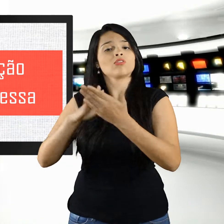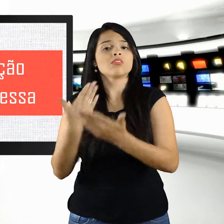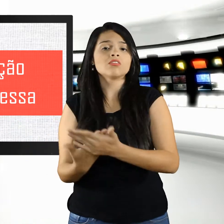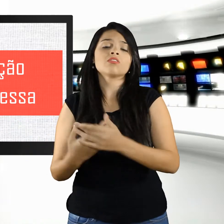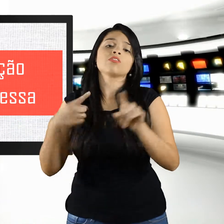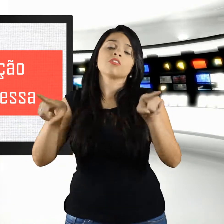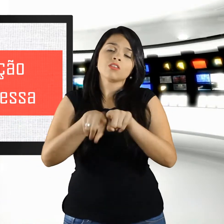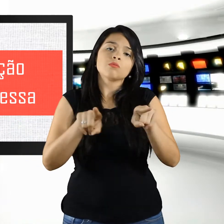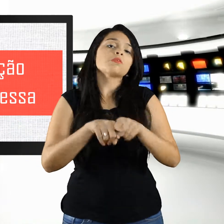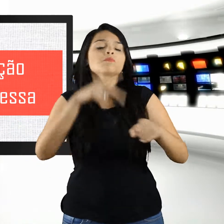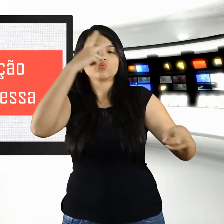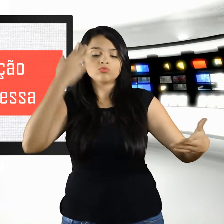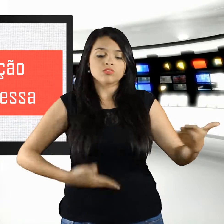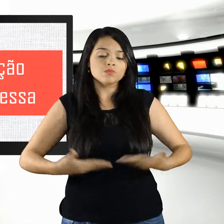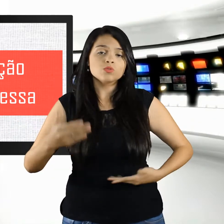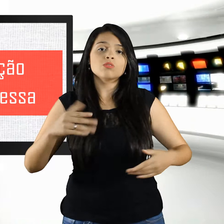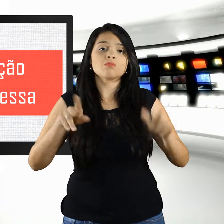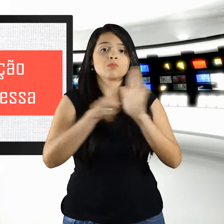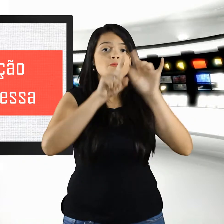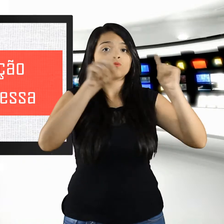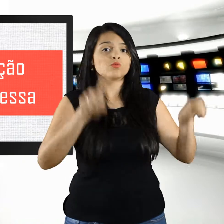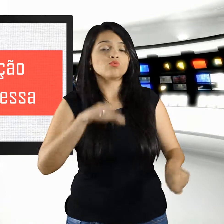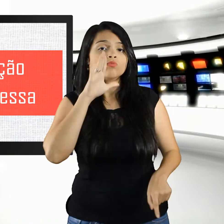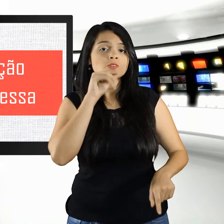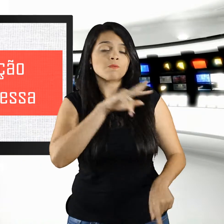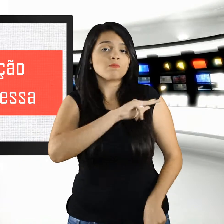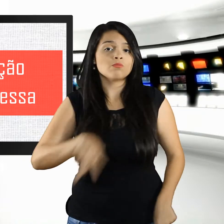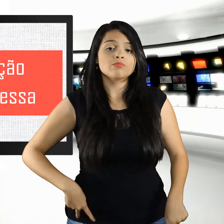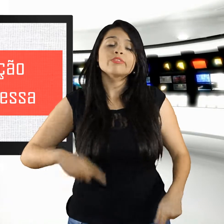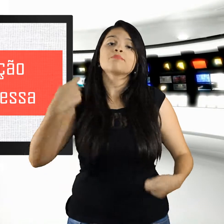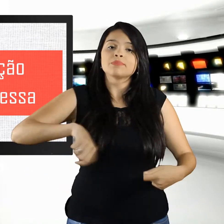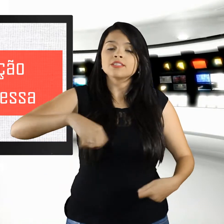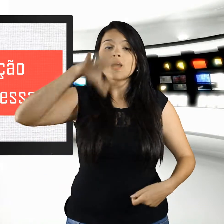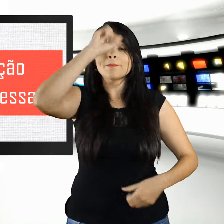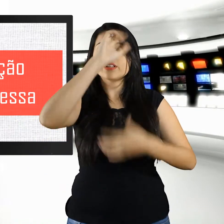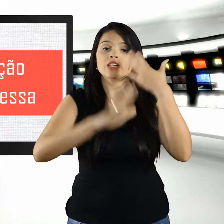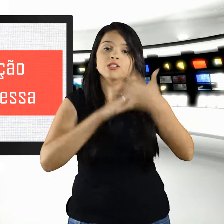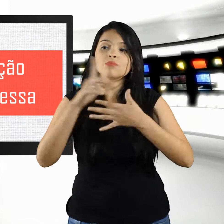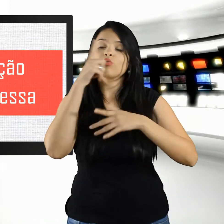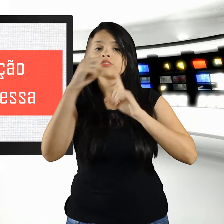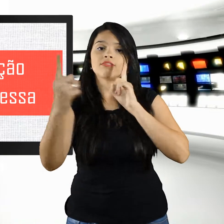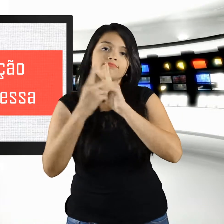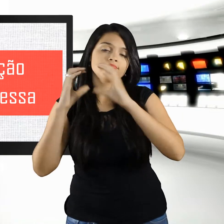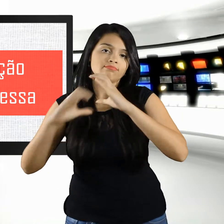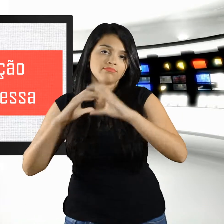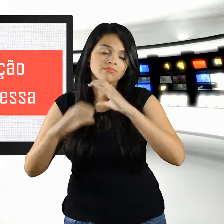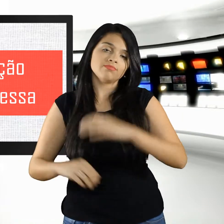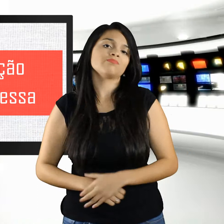servidores públicos são orientados a aprender Libras para se comunicar com os clientes surdos. Esse é o obstáculo